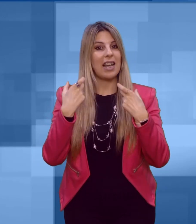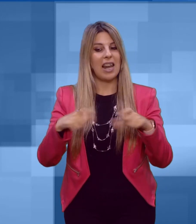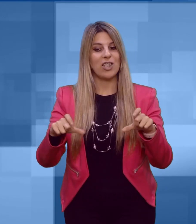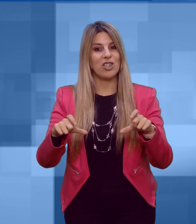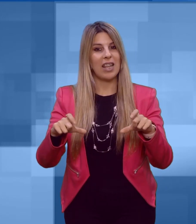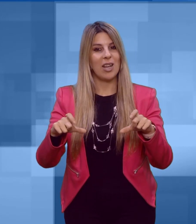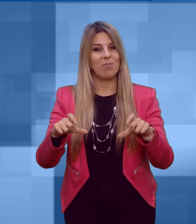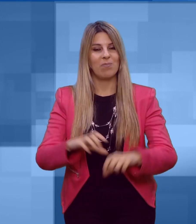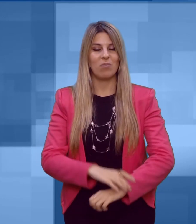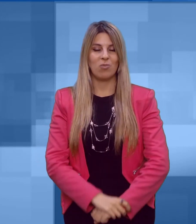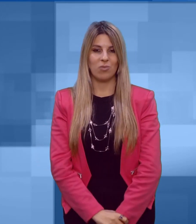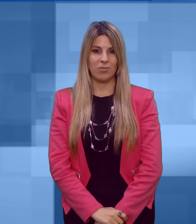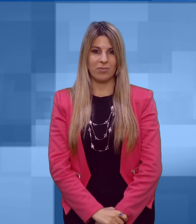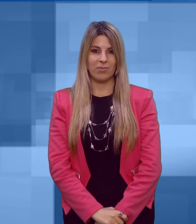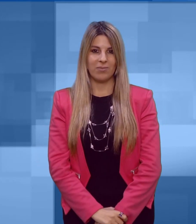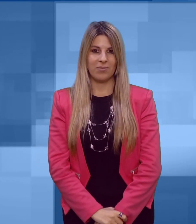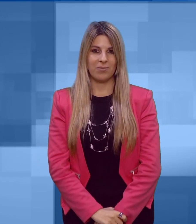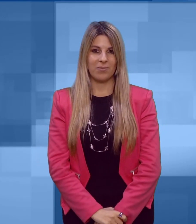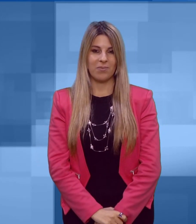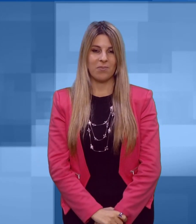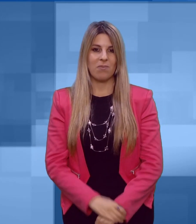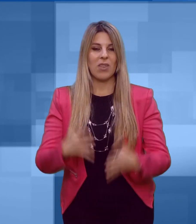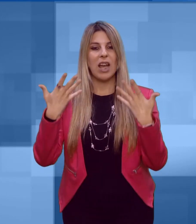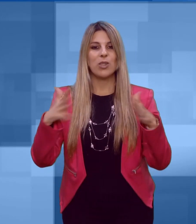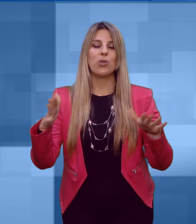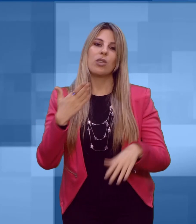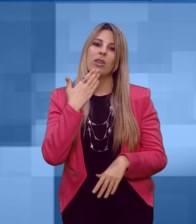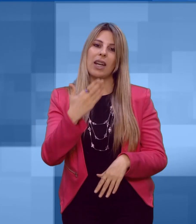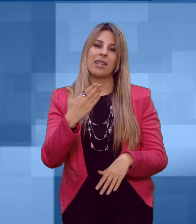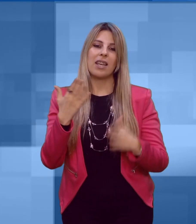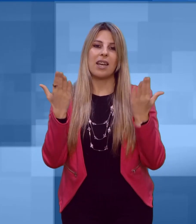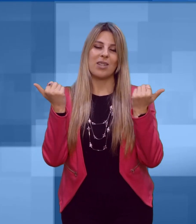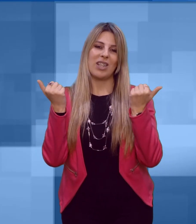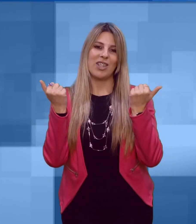È tutto, grazie, arrivederci.